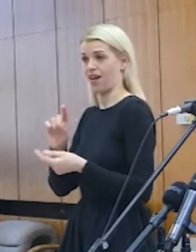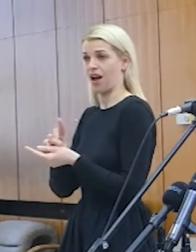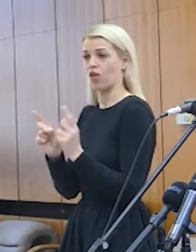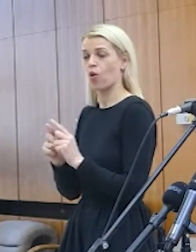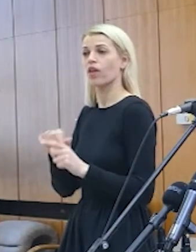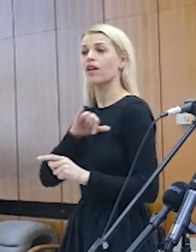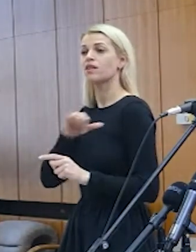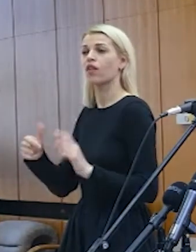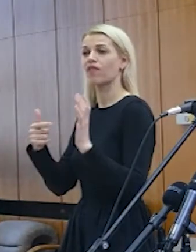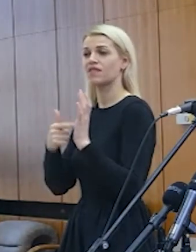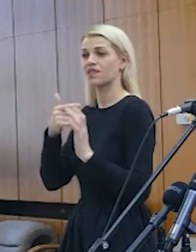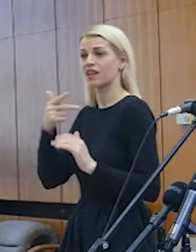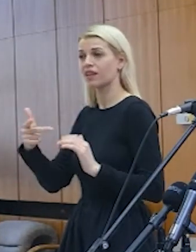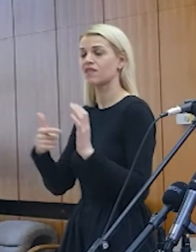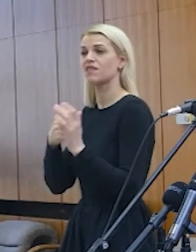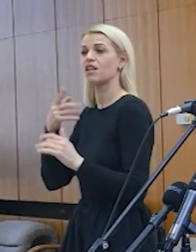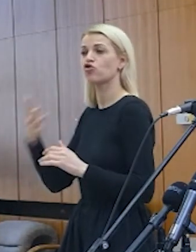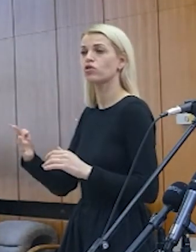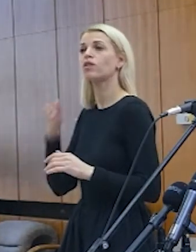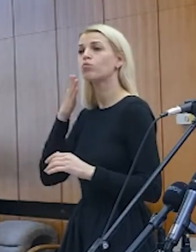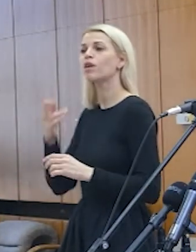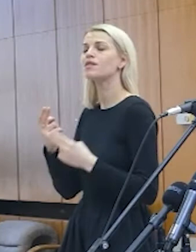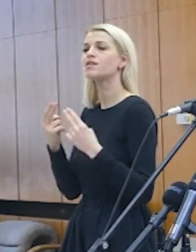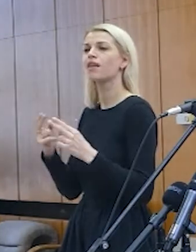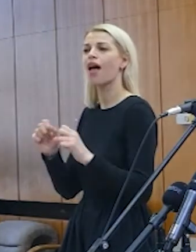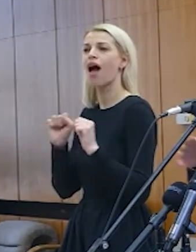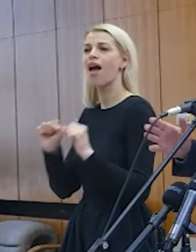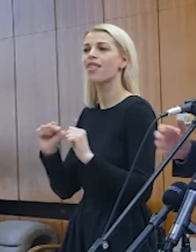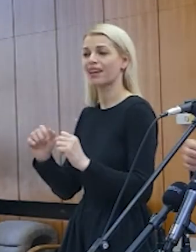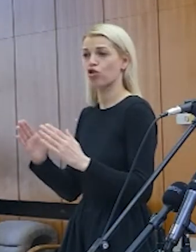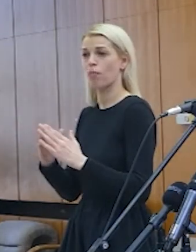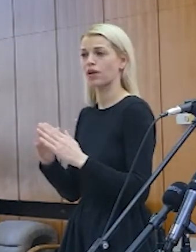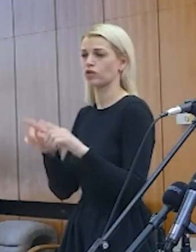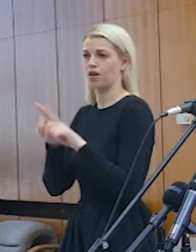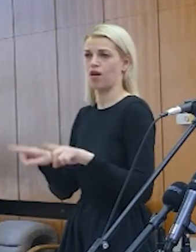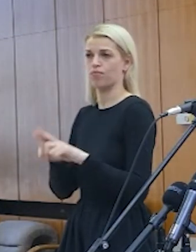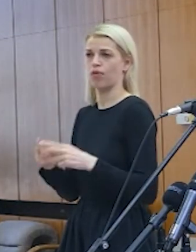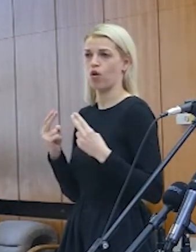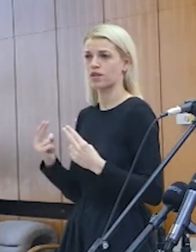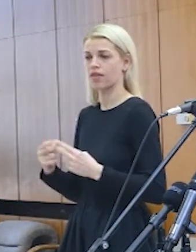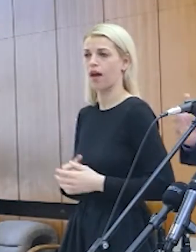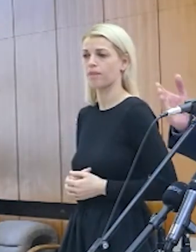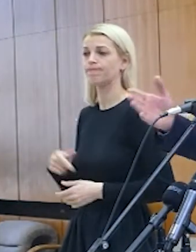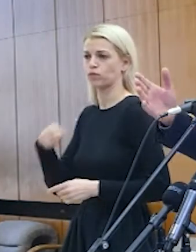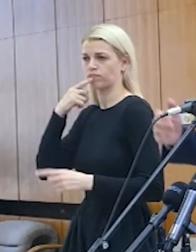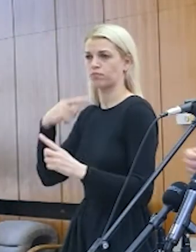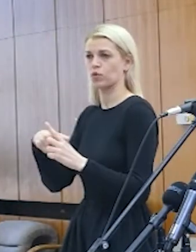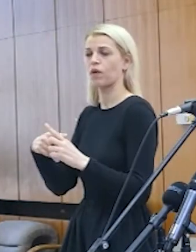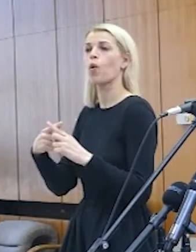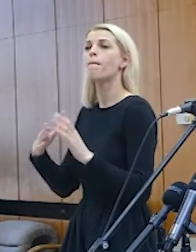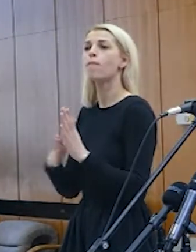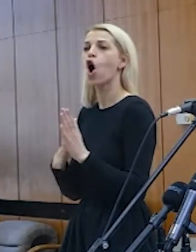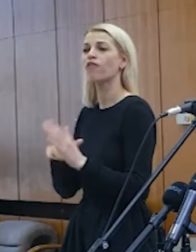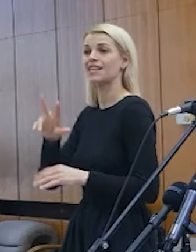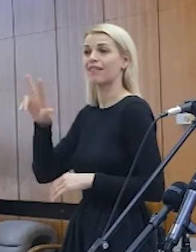rok 2023 a 2024 nezmenené ceny elektrickej energie pre domácnosti, toto vnímam ako veľký krok. A Mochovce 3